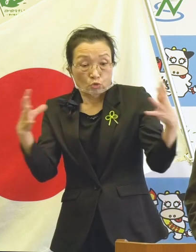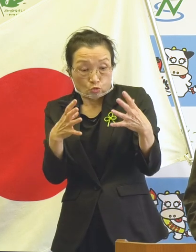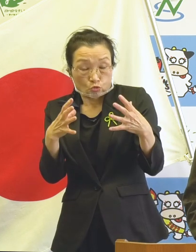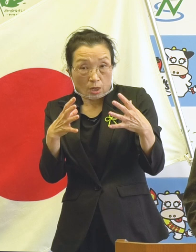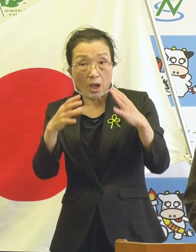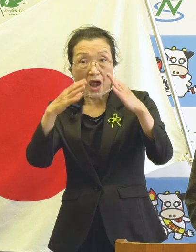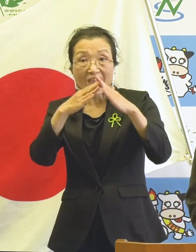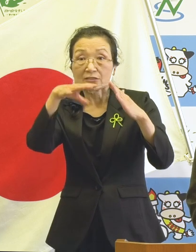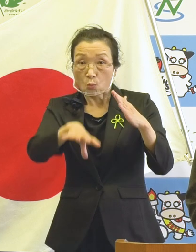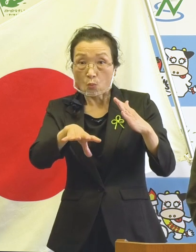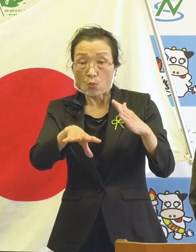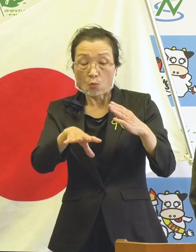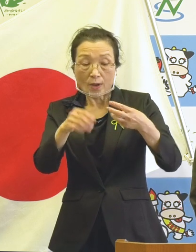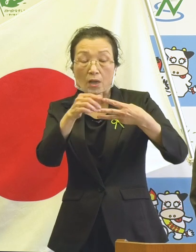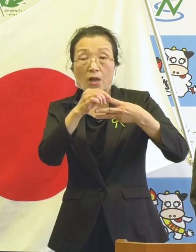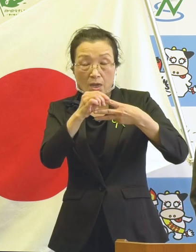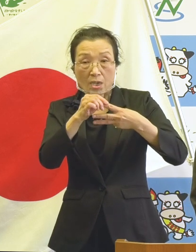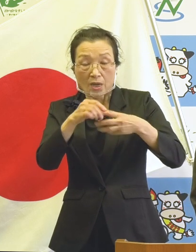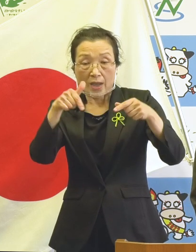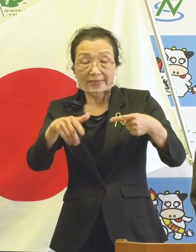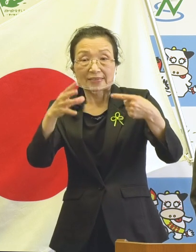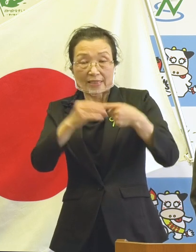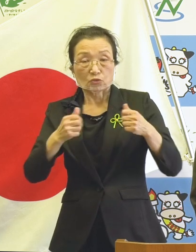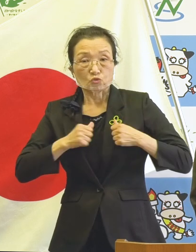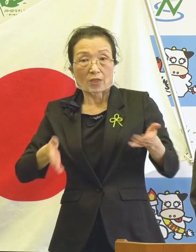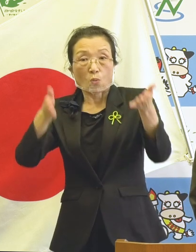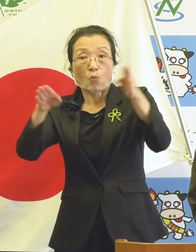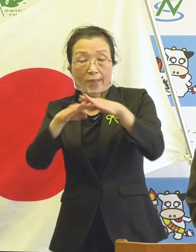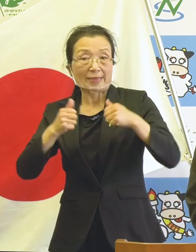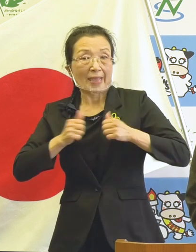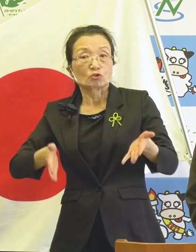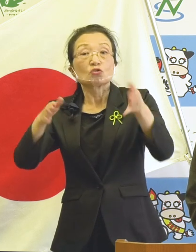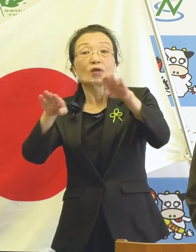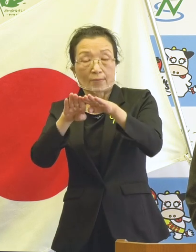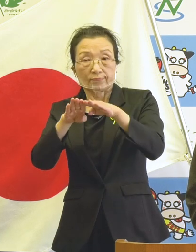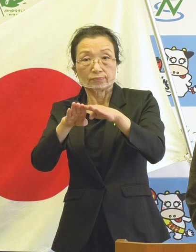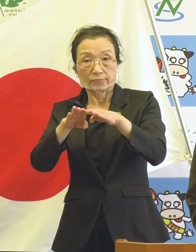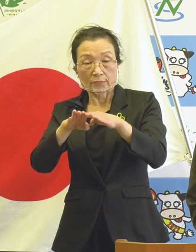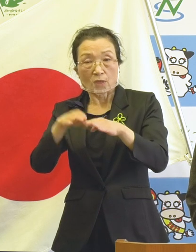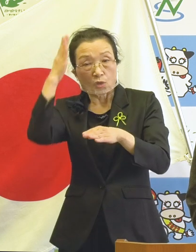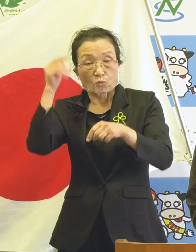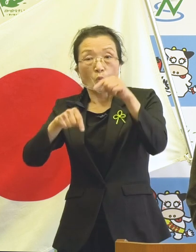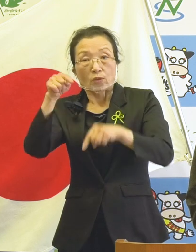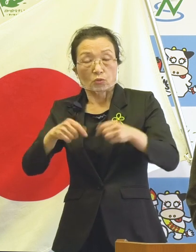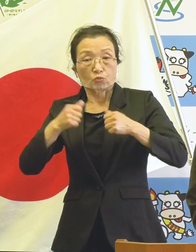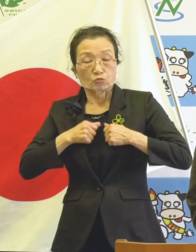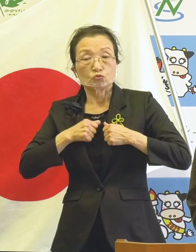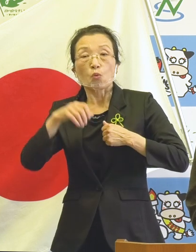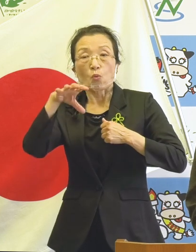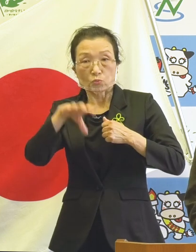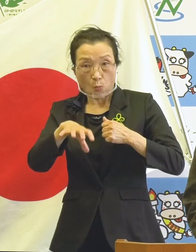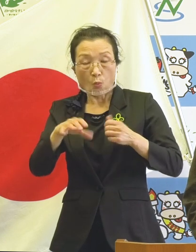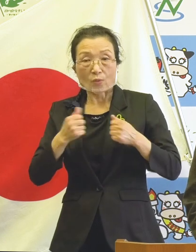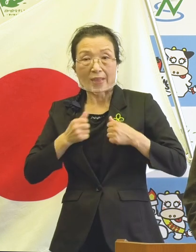会場は三和住宅西那須のスポーツプラダ体育館、石川スポーツグラウンド黒磯、そ